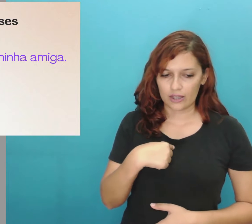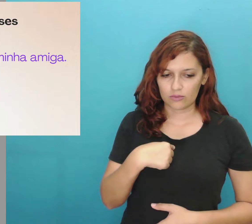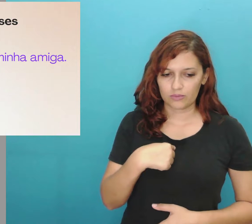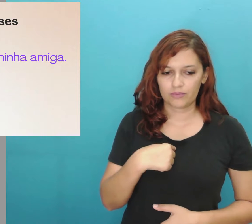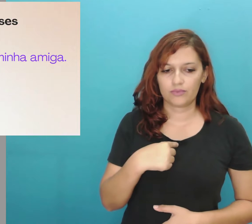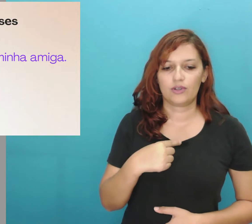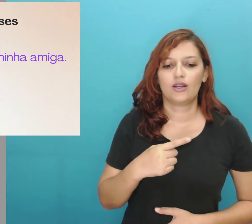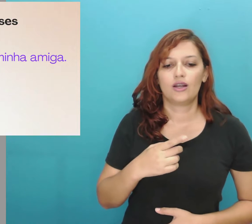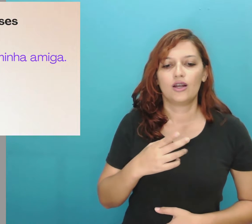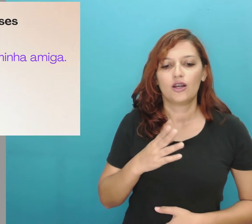eu